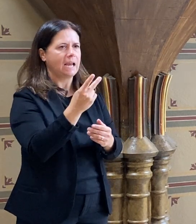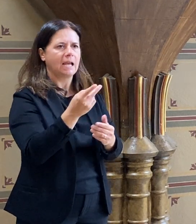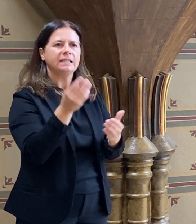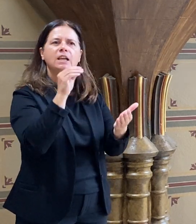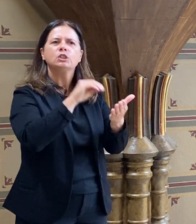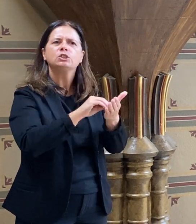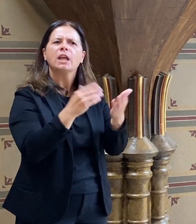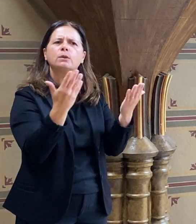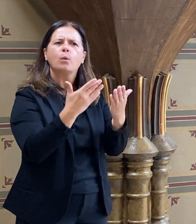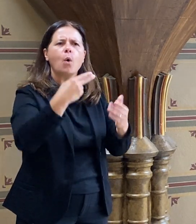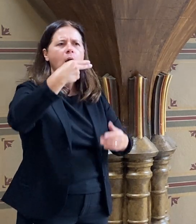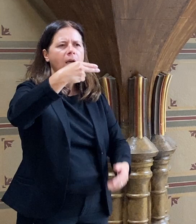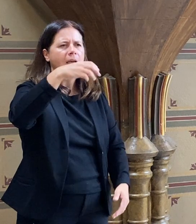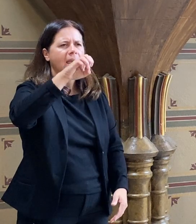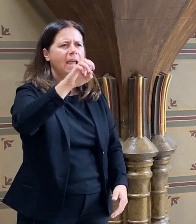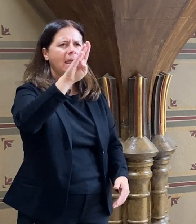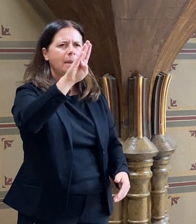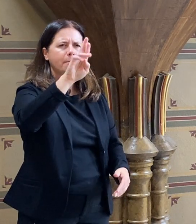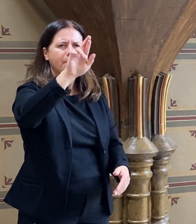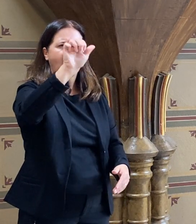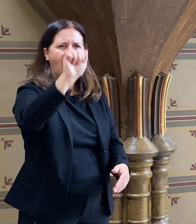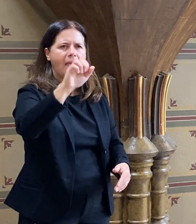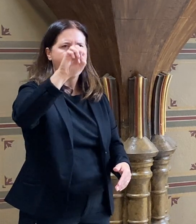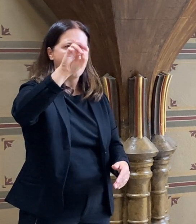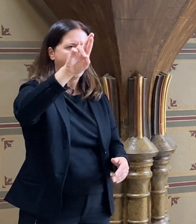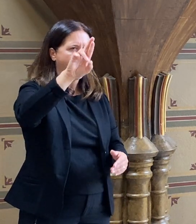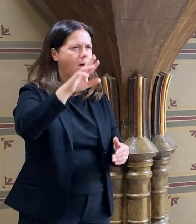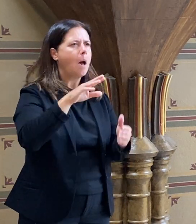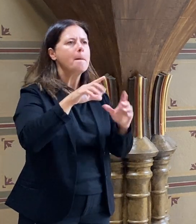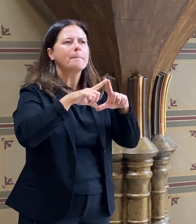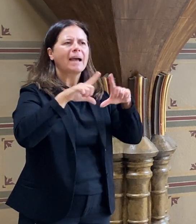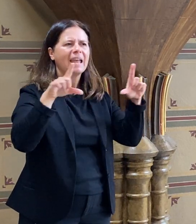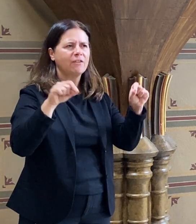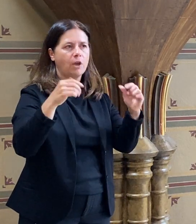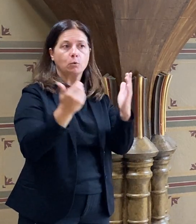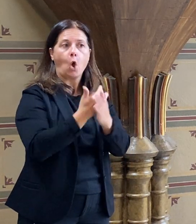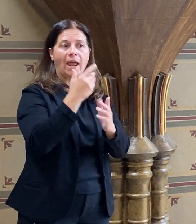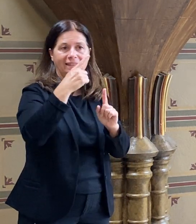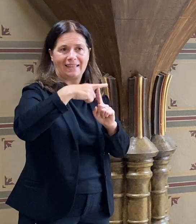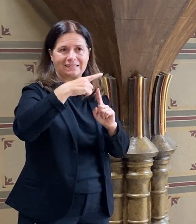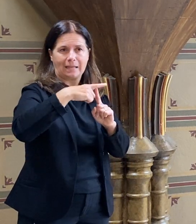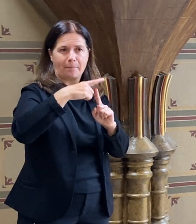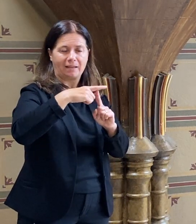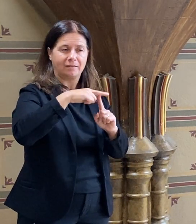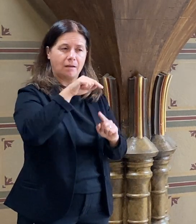im Hebräerbrief im Neuen Testament. In dieser doch schon